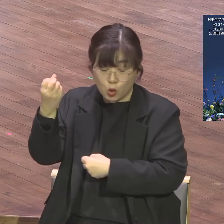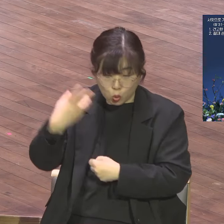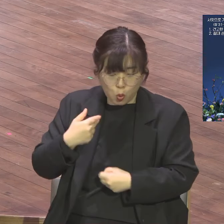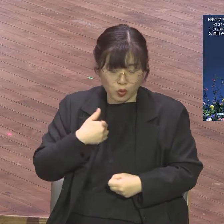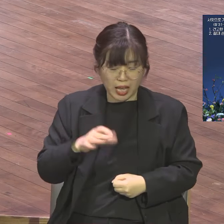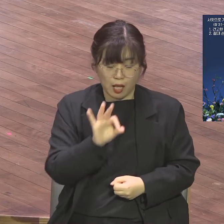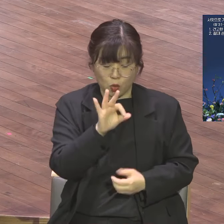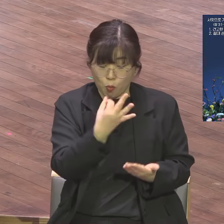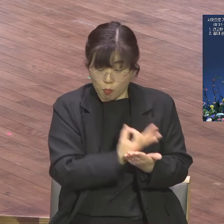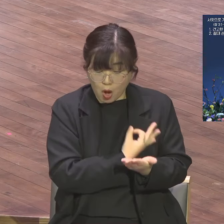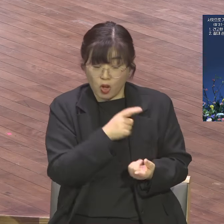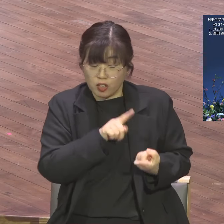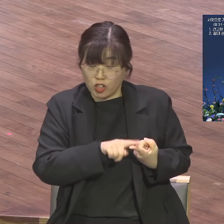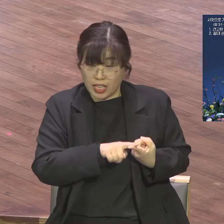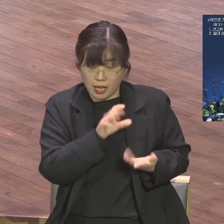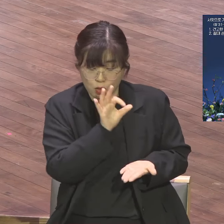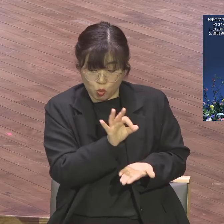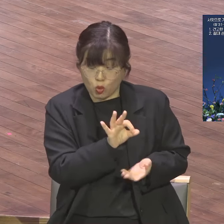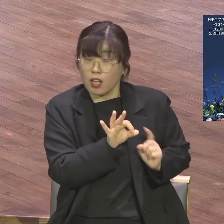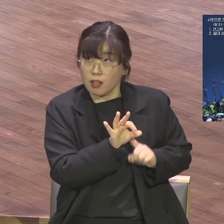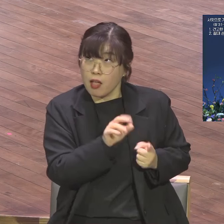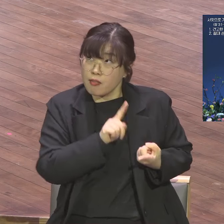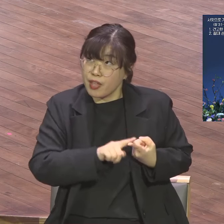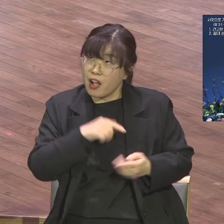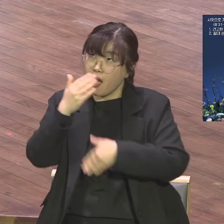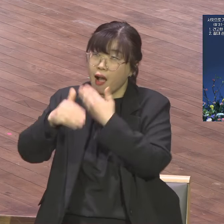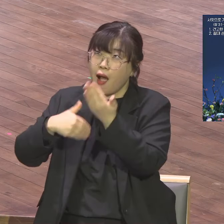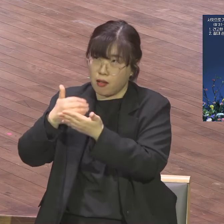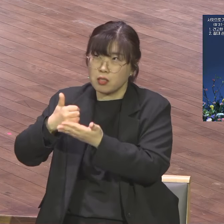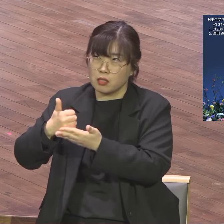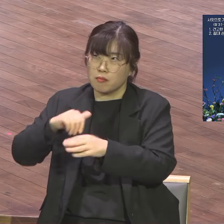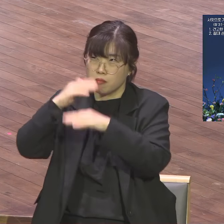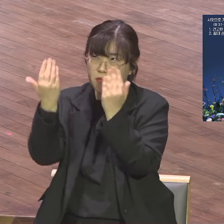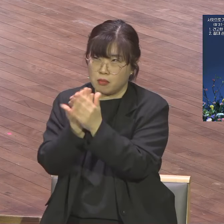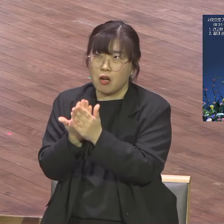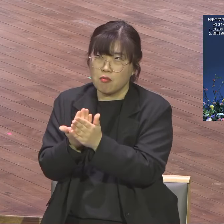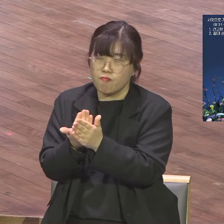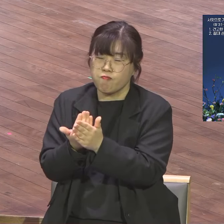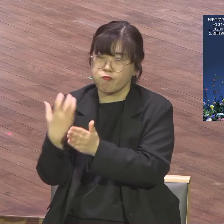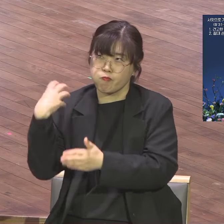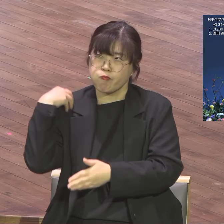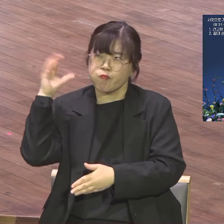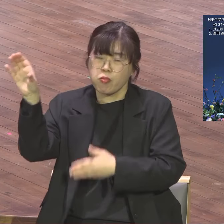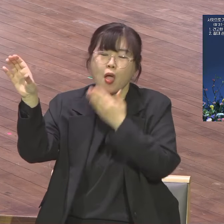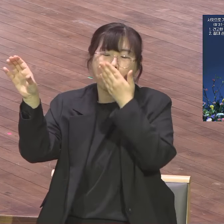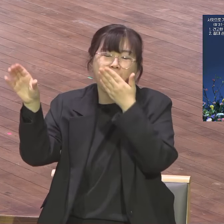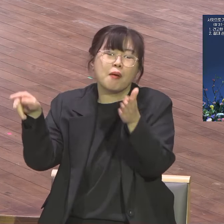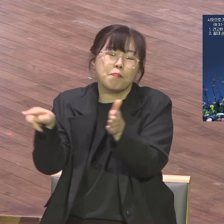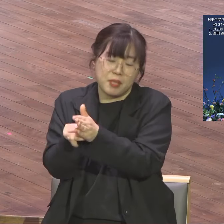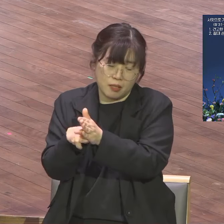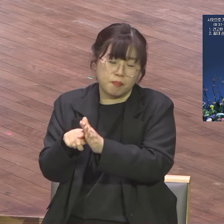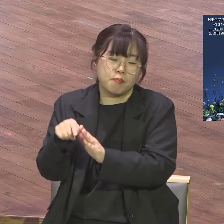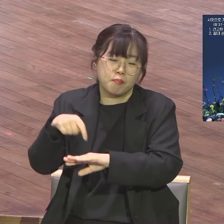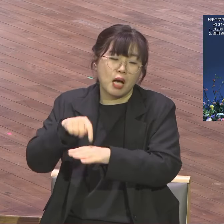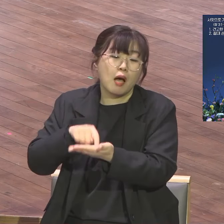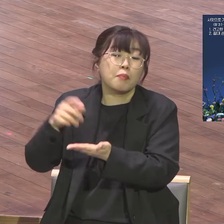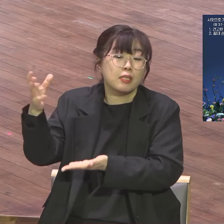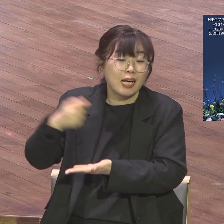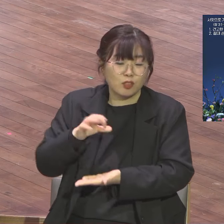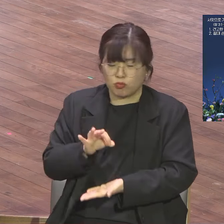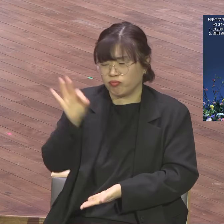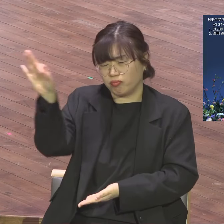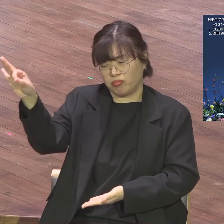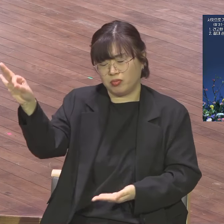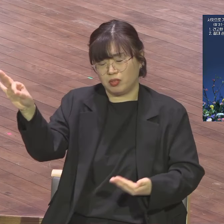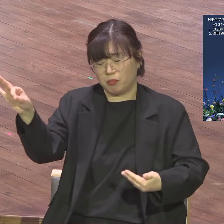하시기 바랍니다. 헌금생활 너 중심 너 지금 물질이 너 중심 최고잖냐 그럼 내놔봐.